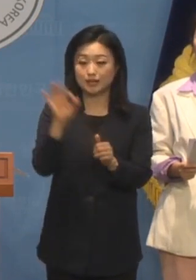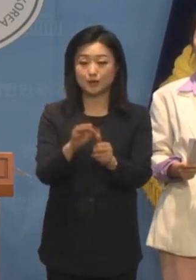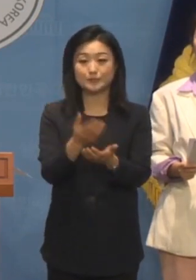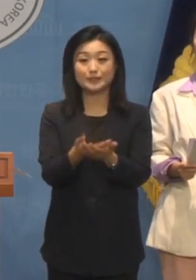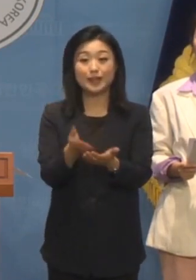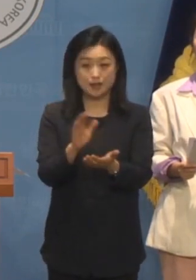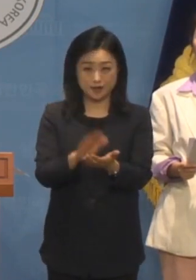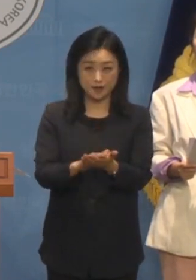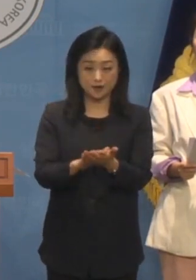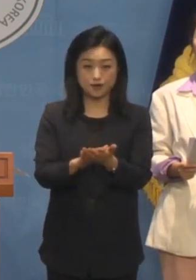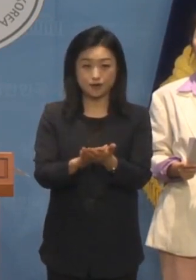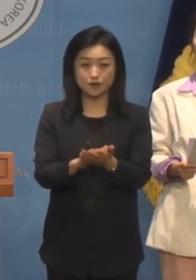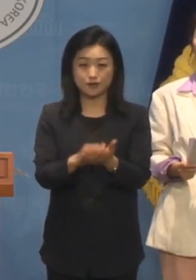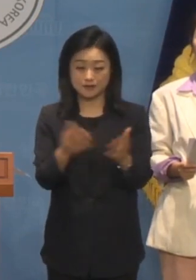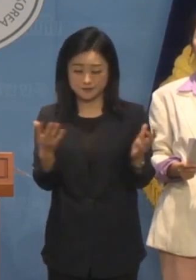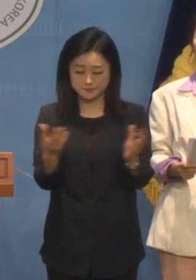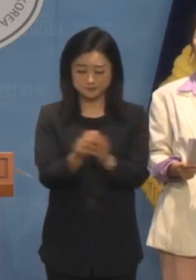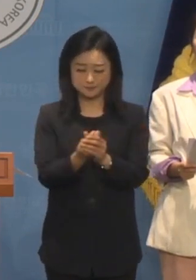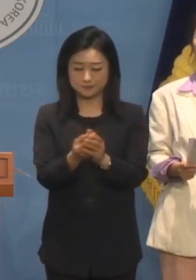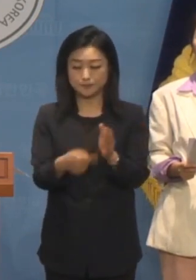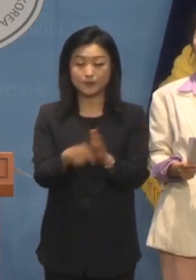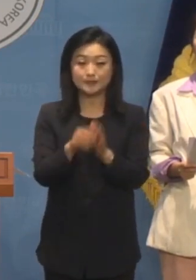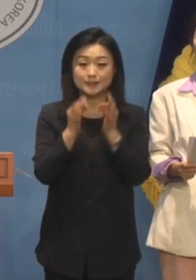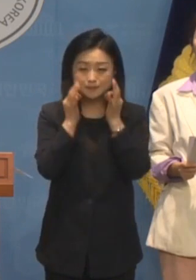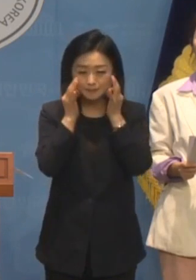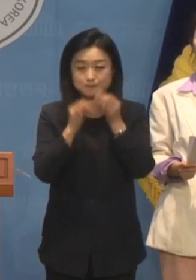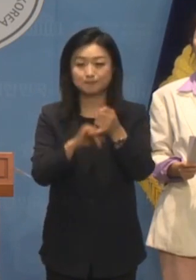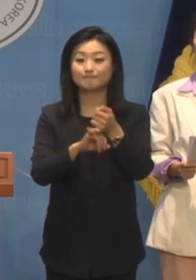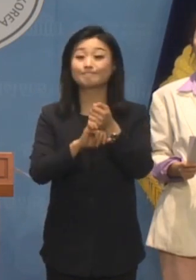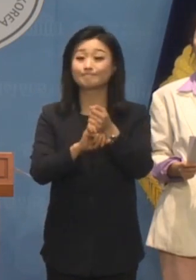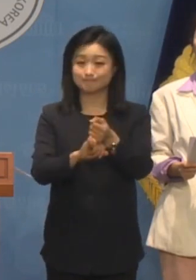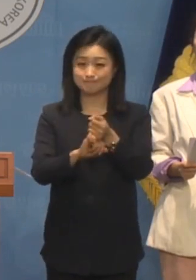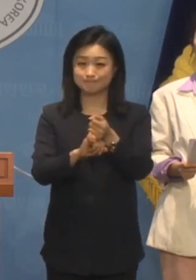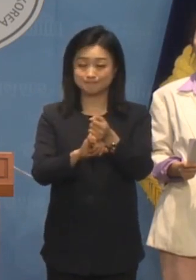연금개혁을 이뤄내기 위해서 최선을 다하겠습니다.